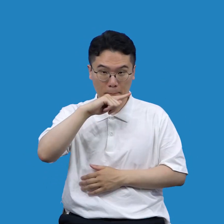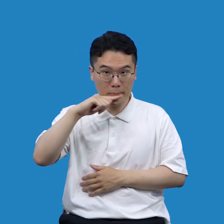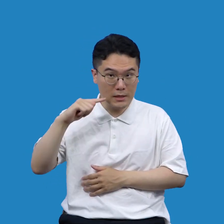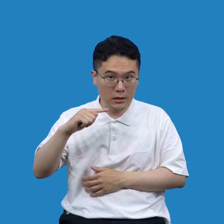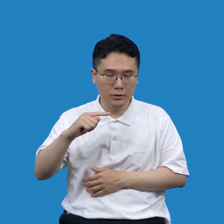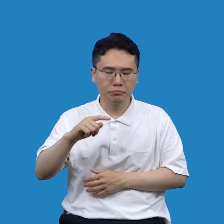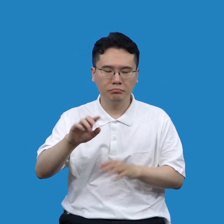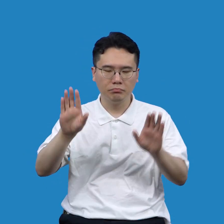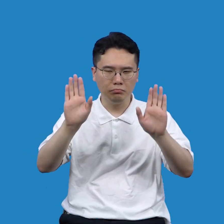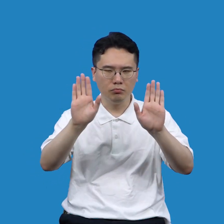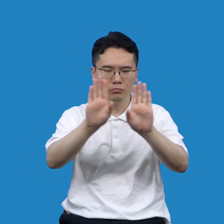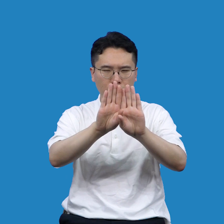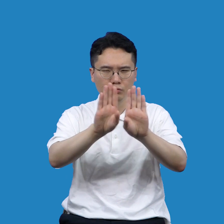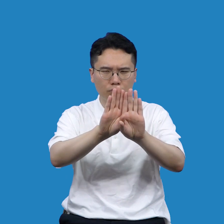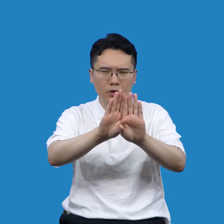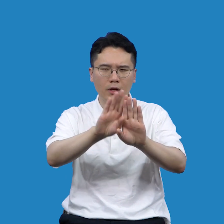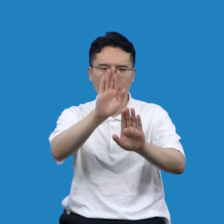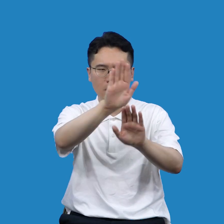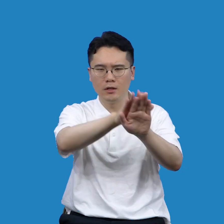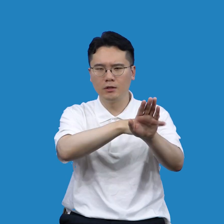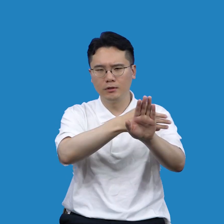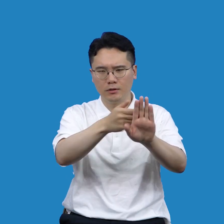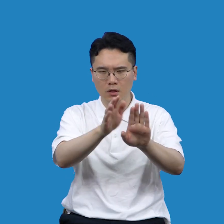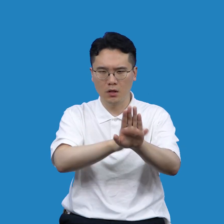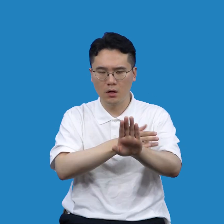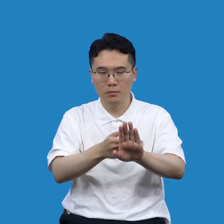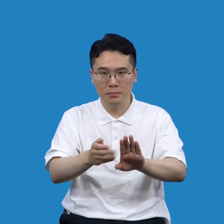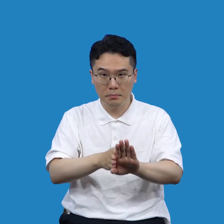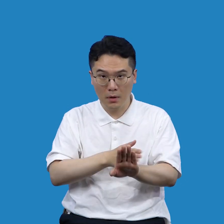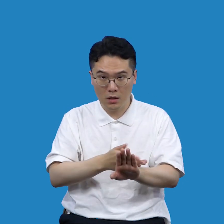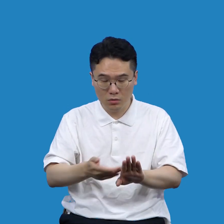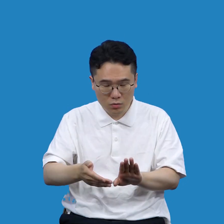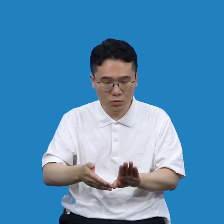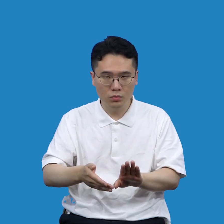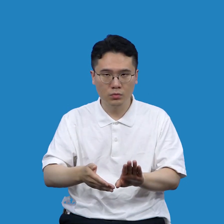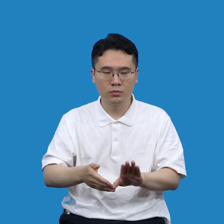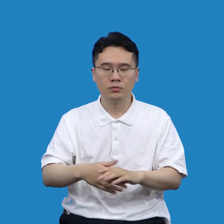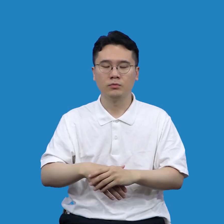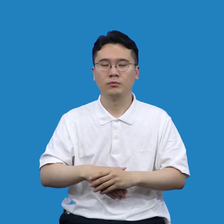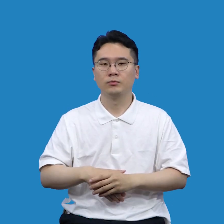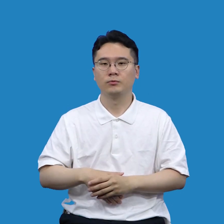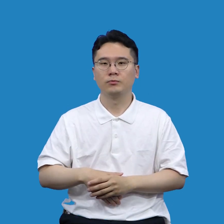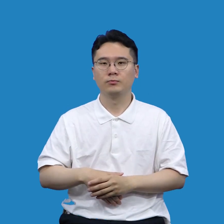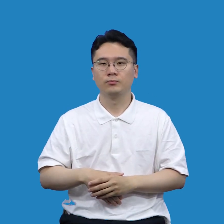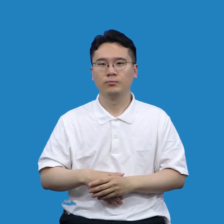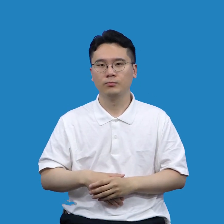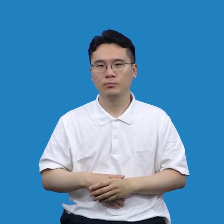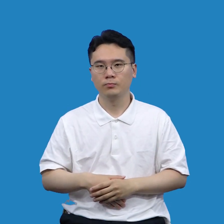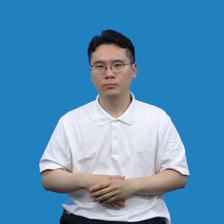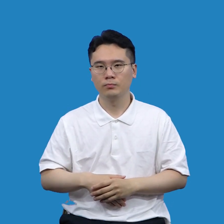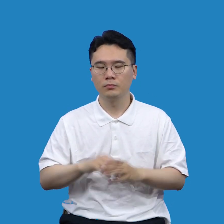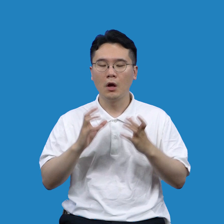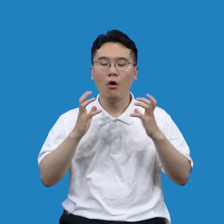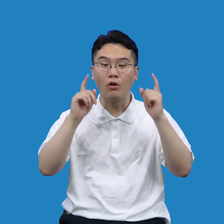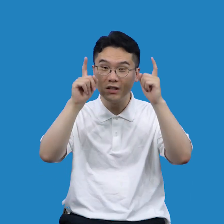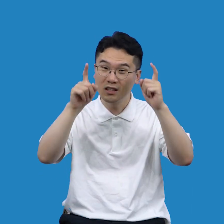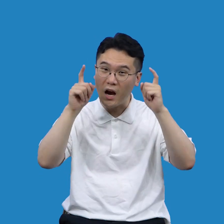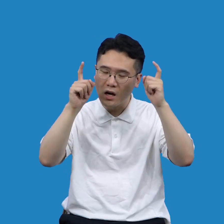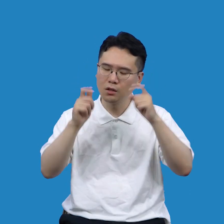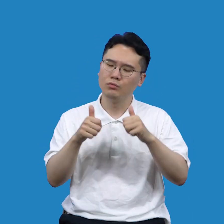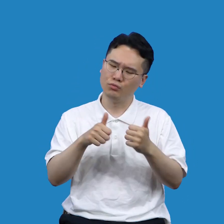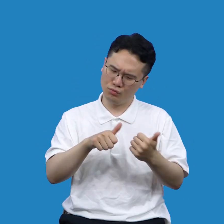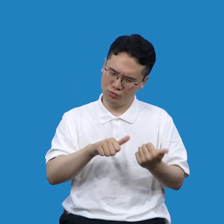문설주 좌우 인방과 기둥에 그 피를 발랐단 말이죠. 어린 양이